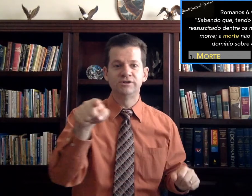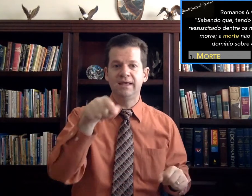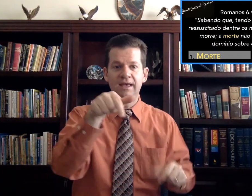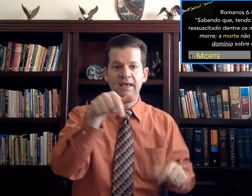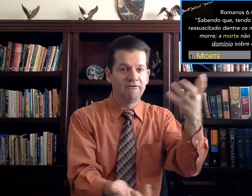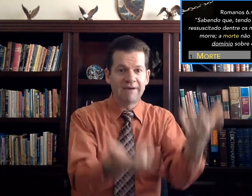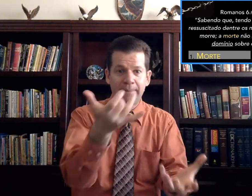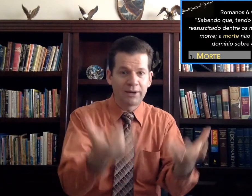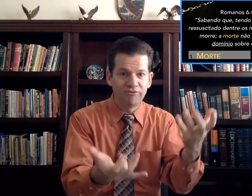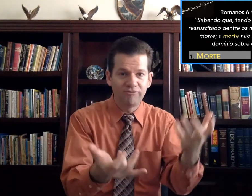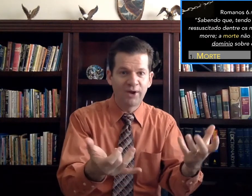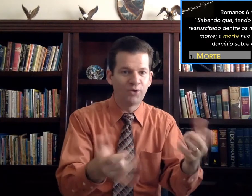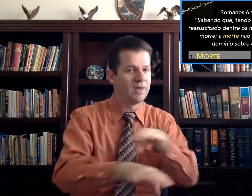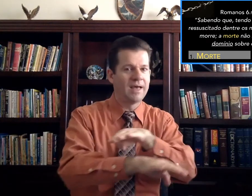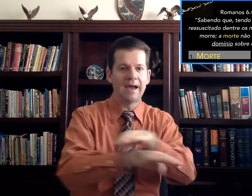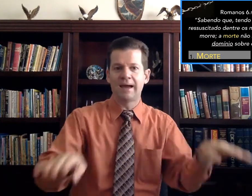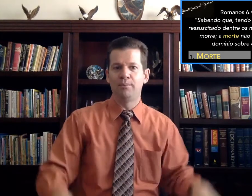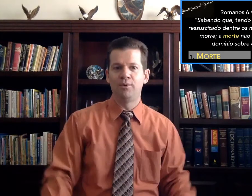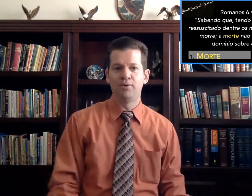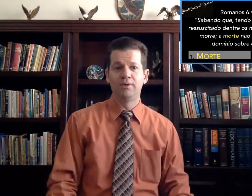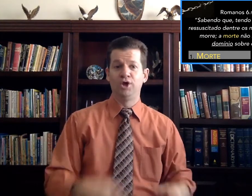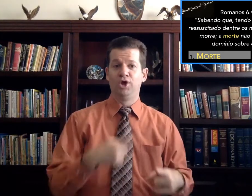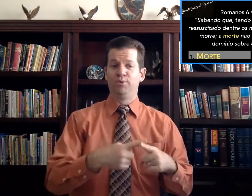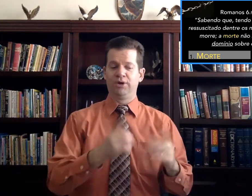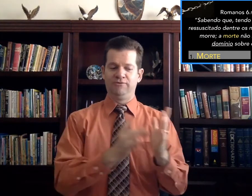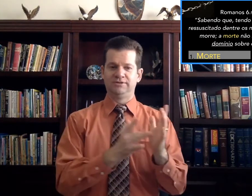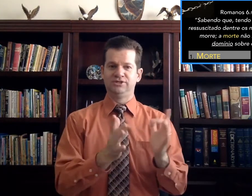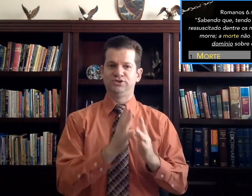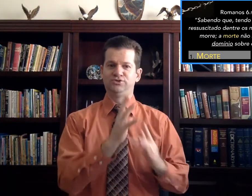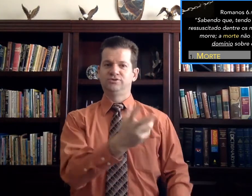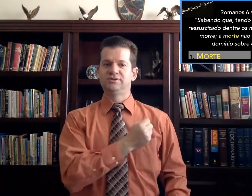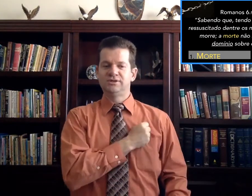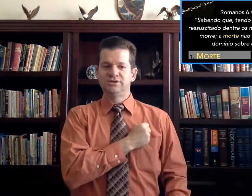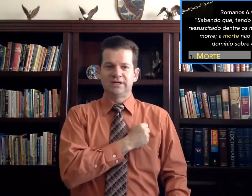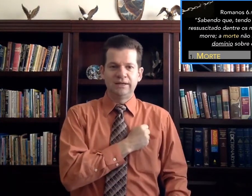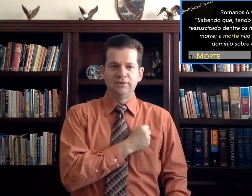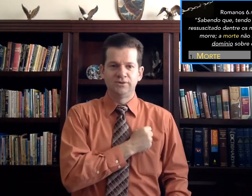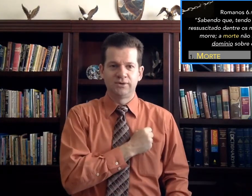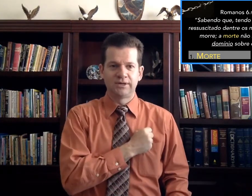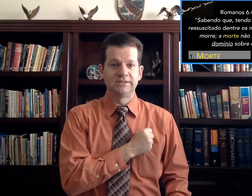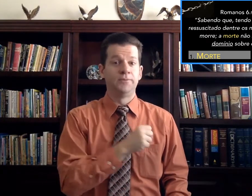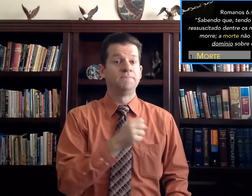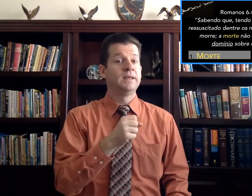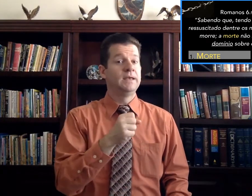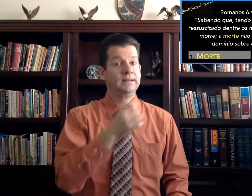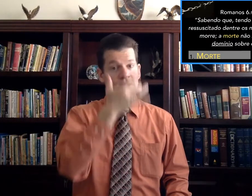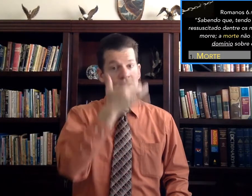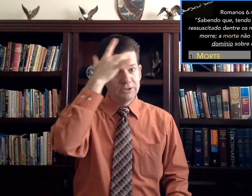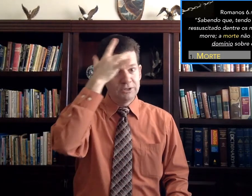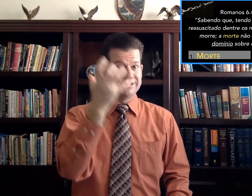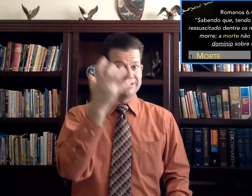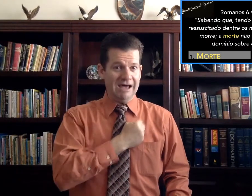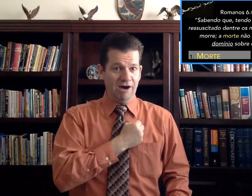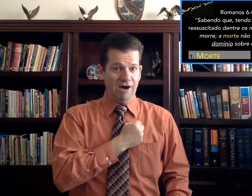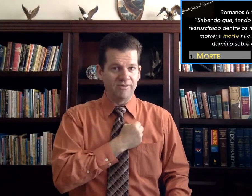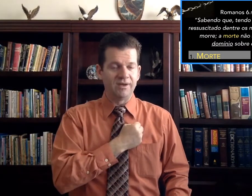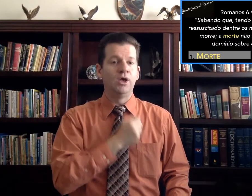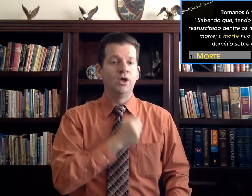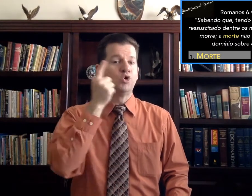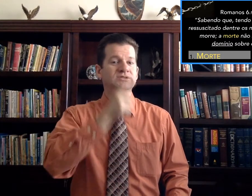Você vai para o inferno, acabou. Porque você, Jesus, já tem no seu coração. Então a pessoa salva